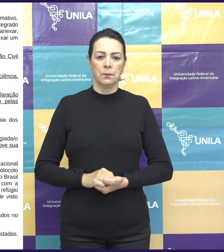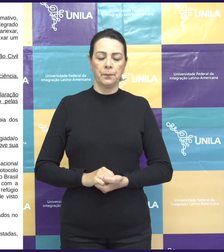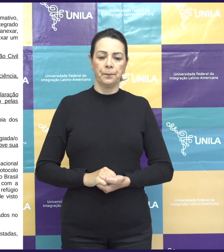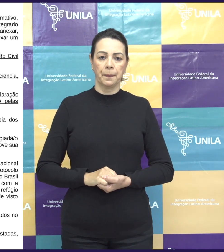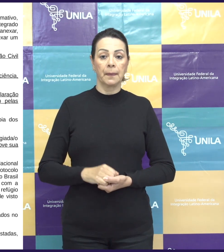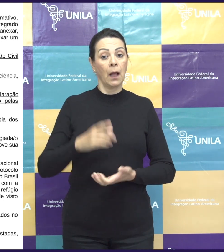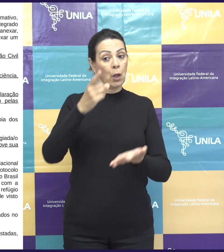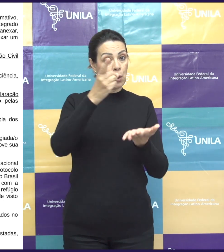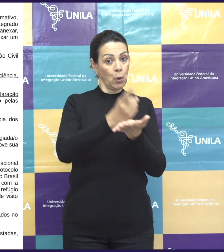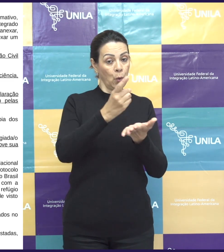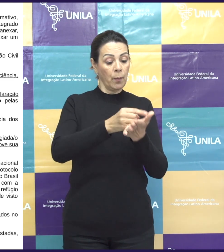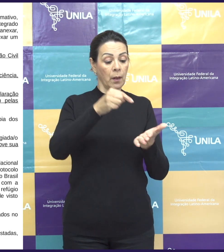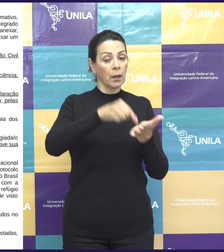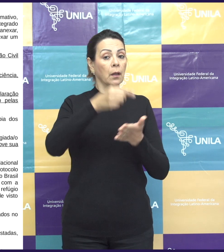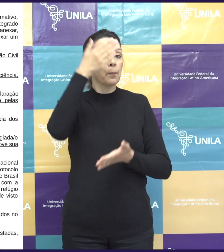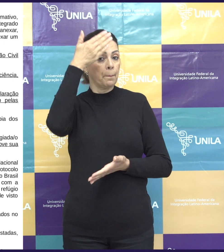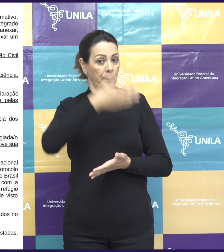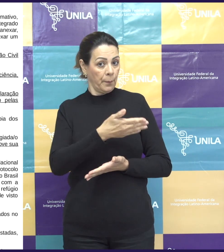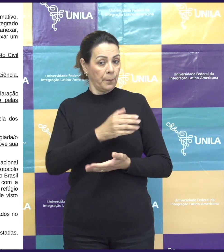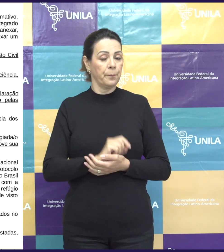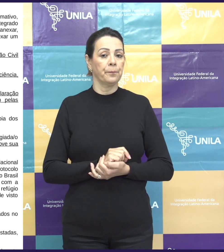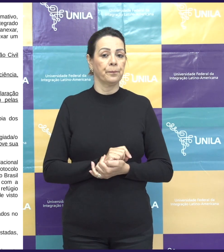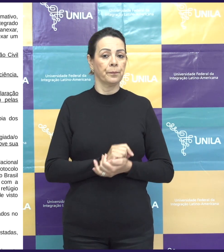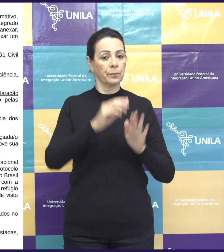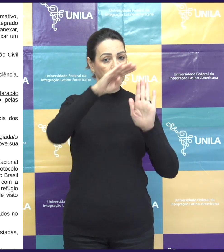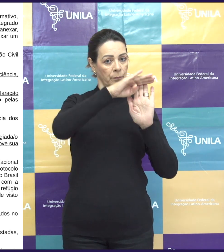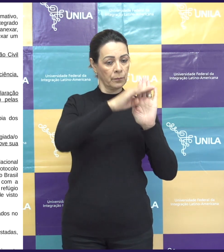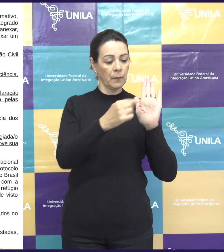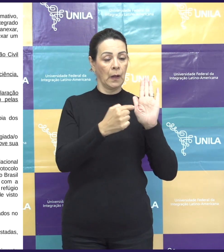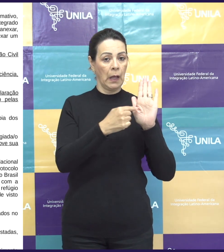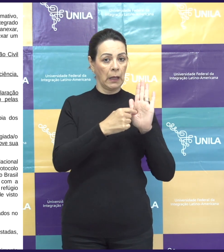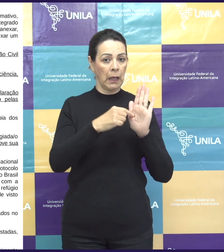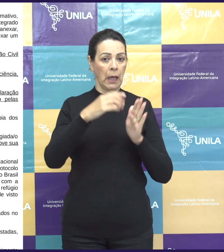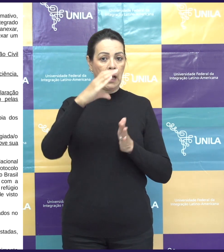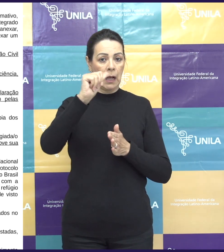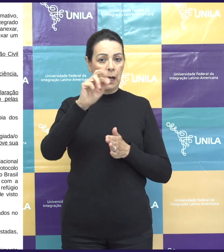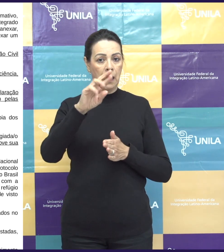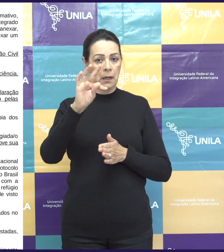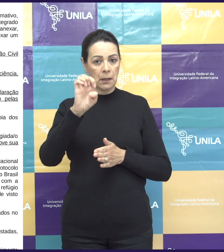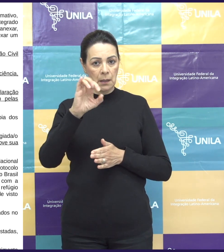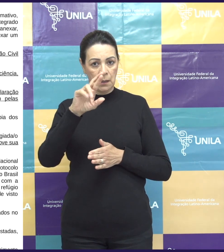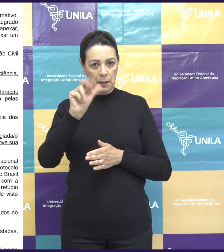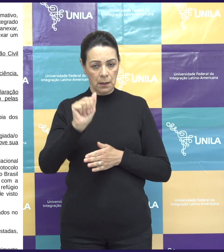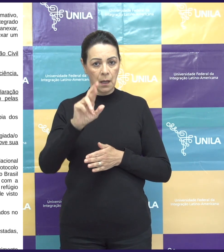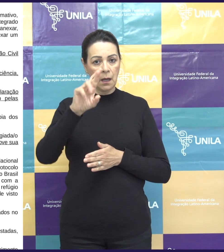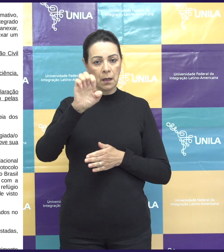Servem como documentos comprobatórios: Carteira de Registro Nacional Migratório,